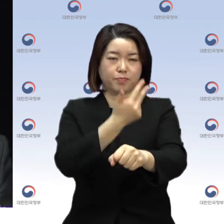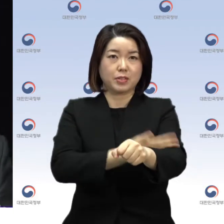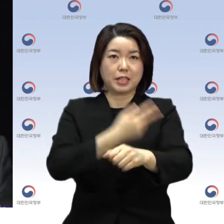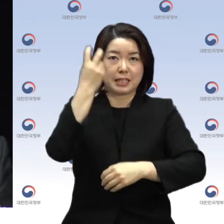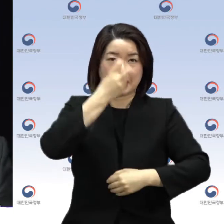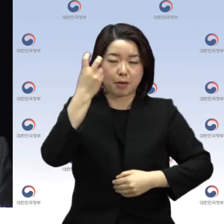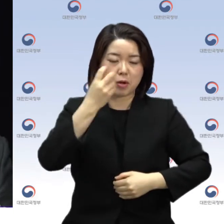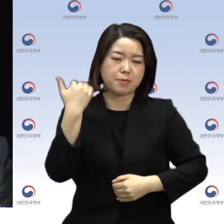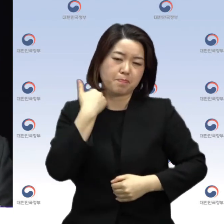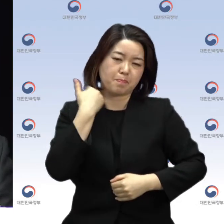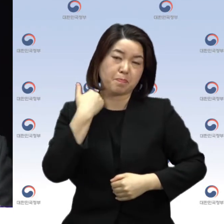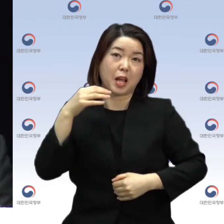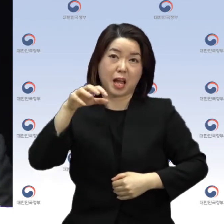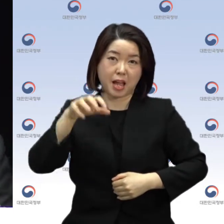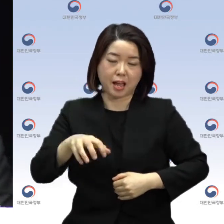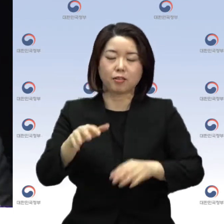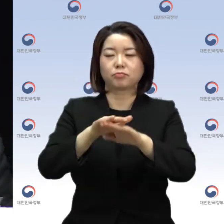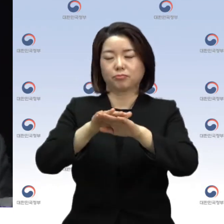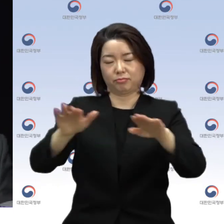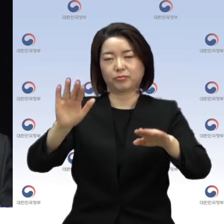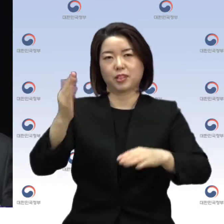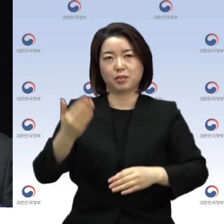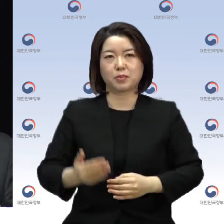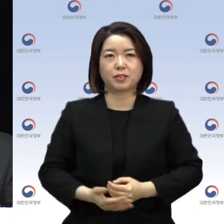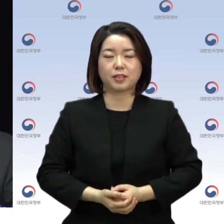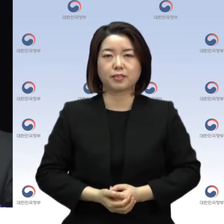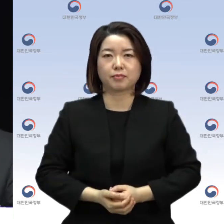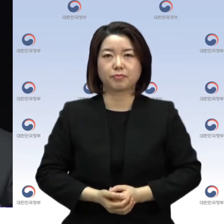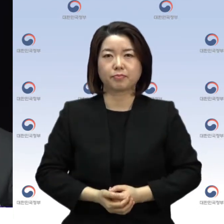보호의 사각지대를 해소하겠습니다.